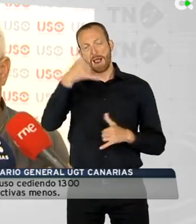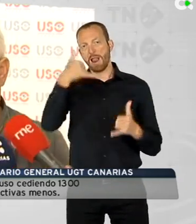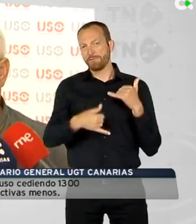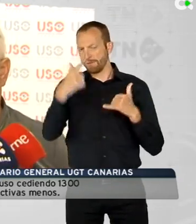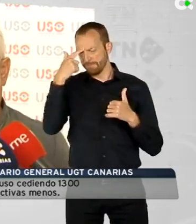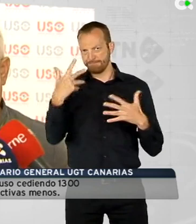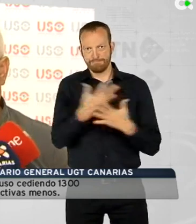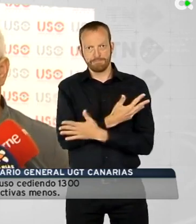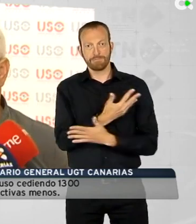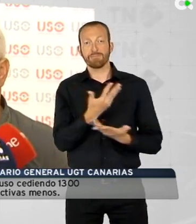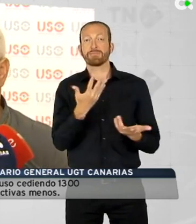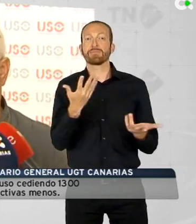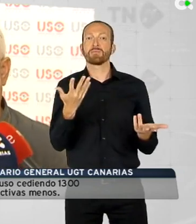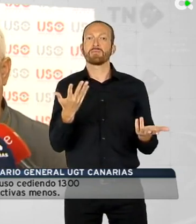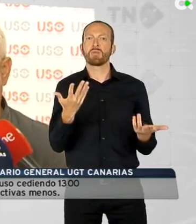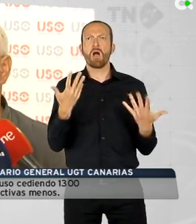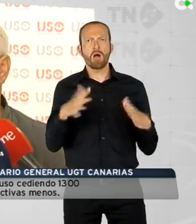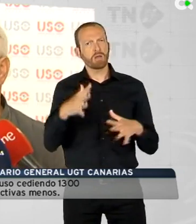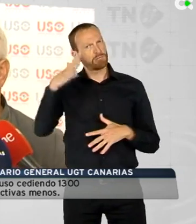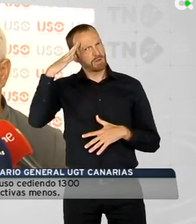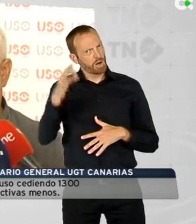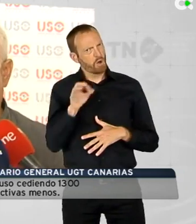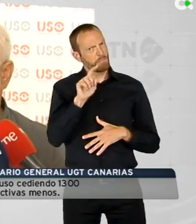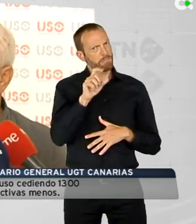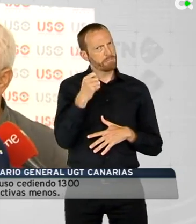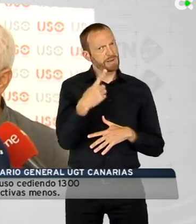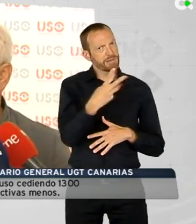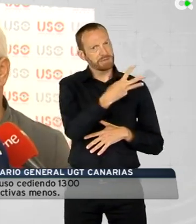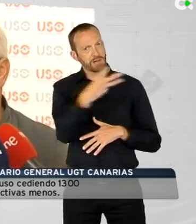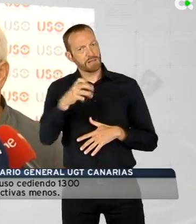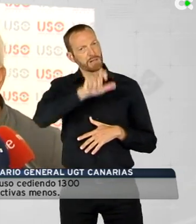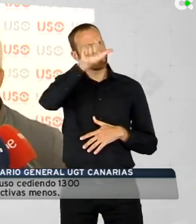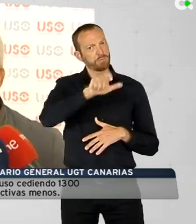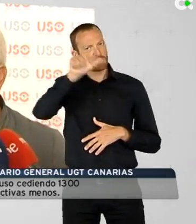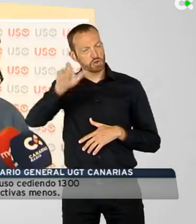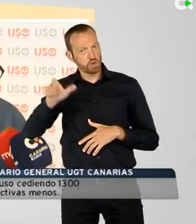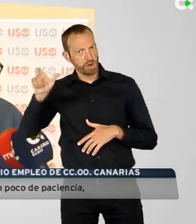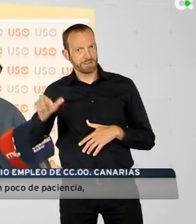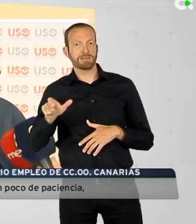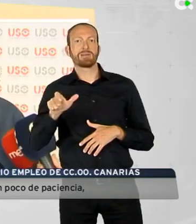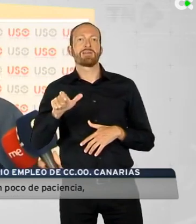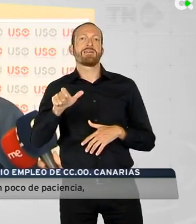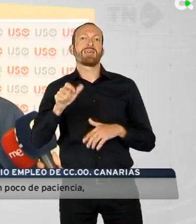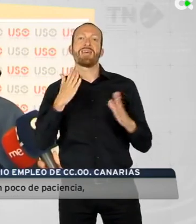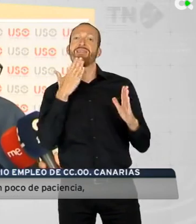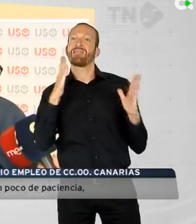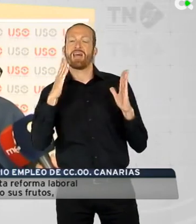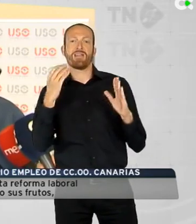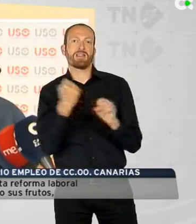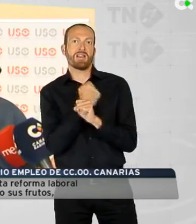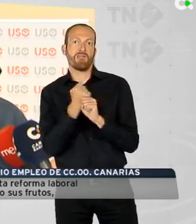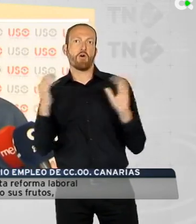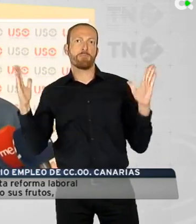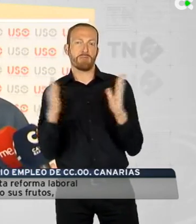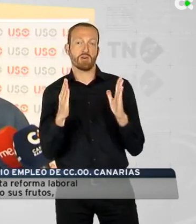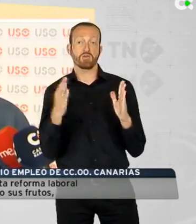incluso teniendo pues creo que 1.300 personas activas menos. Hay que tener un poquito de paciencia, esperar que